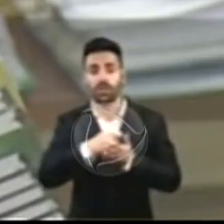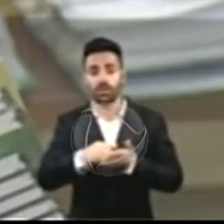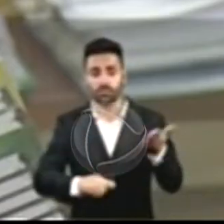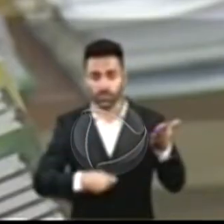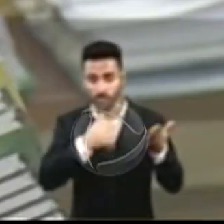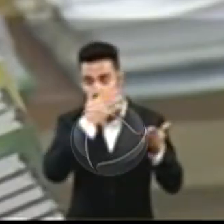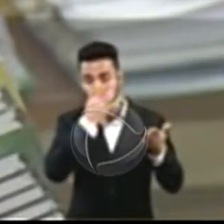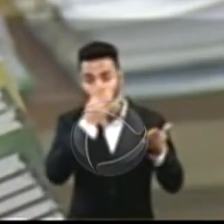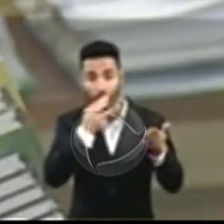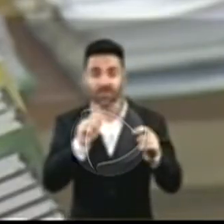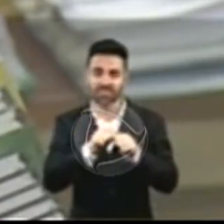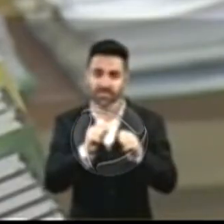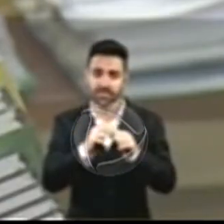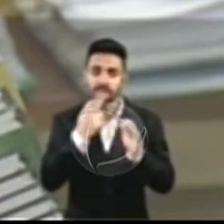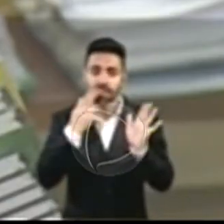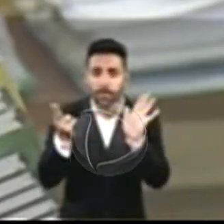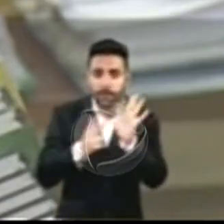ministro o recém-aposentado Marco Aurélio Mello